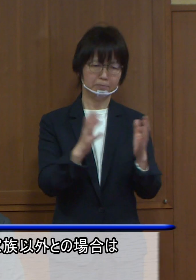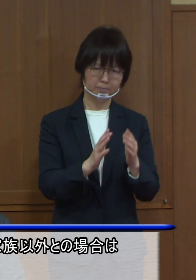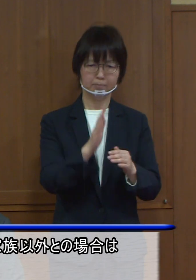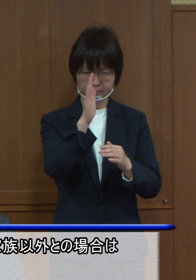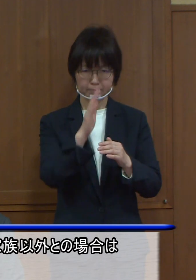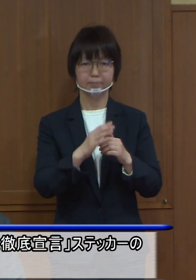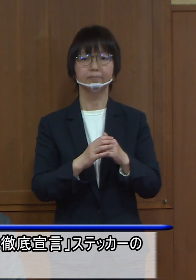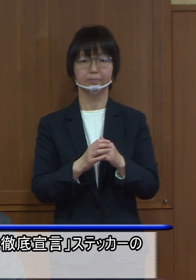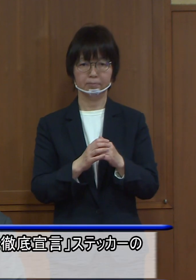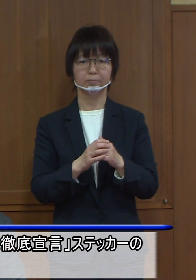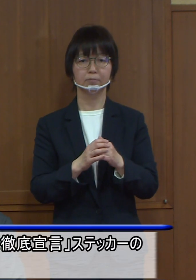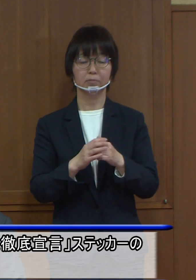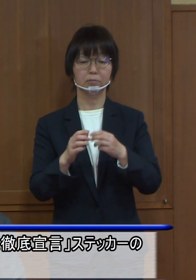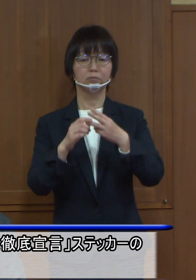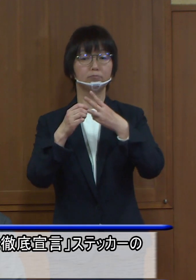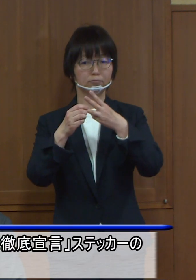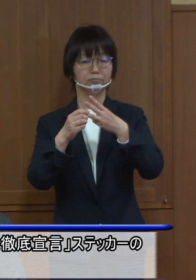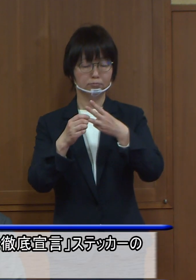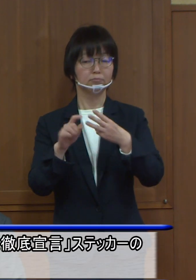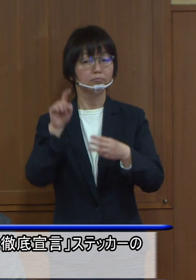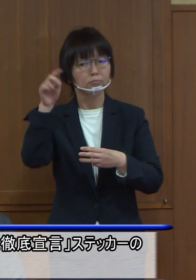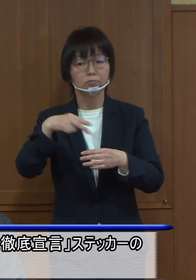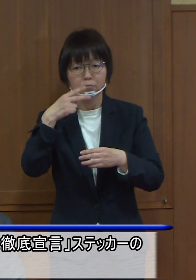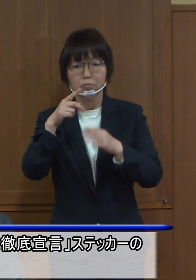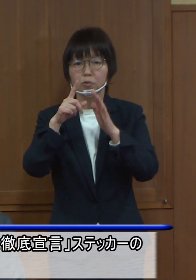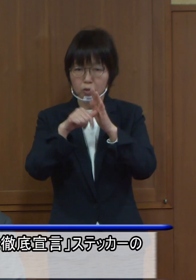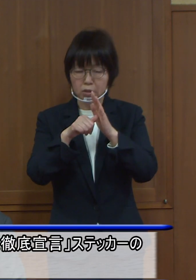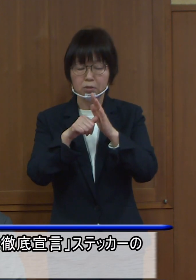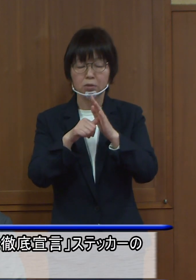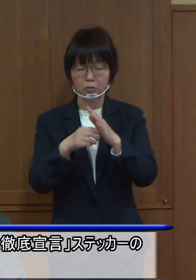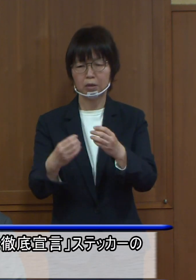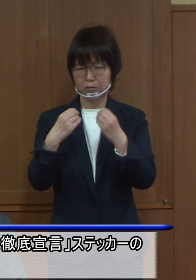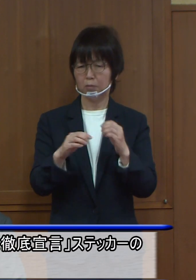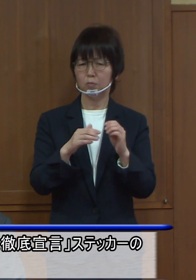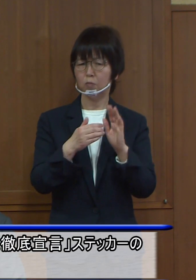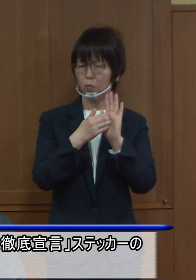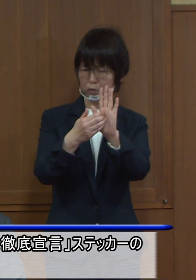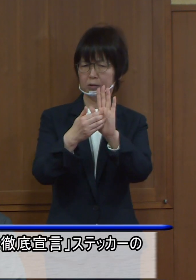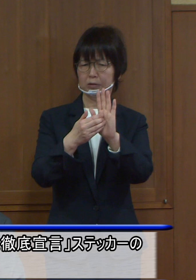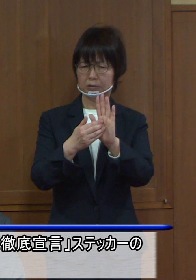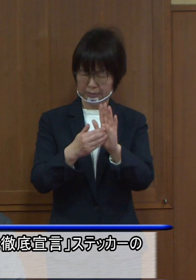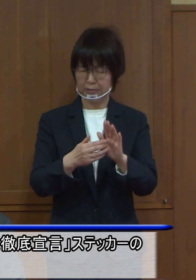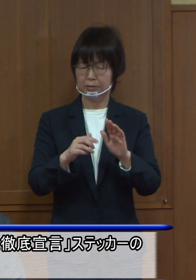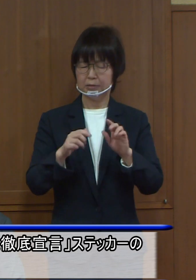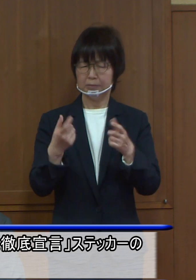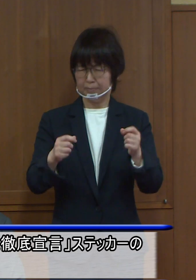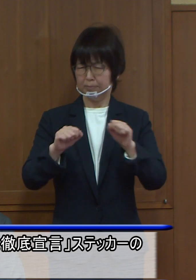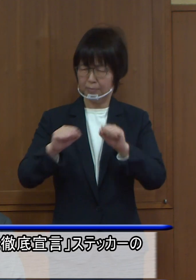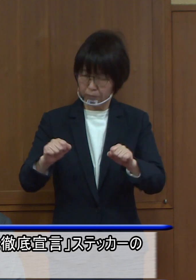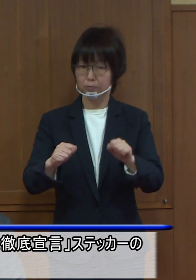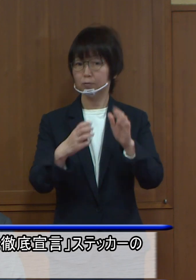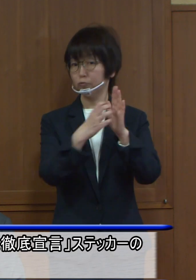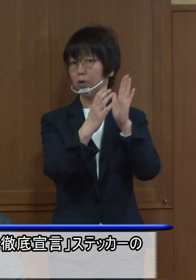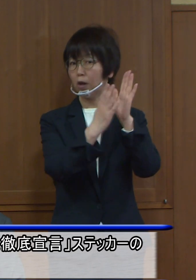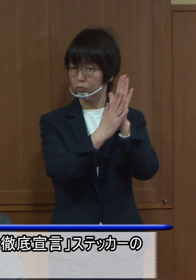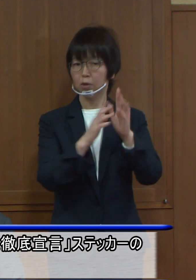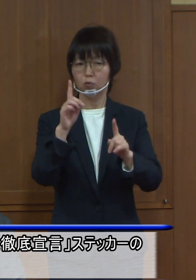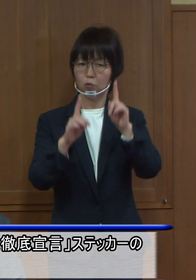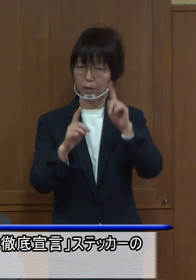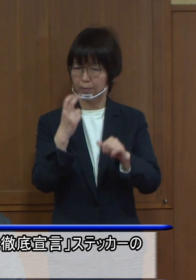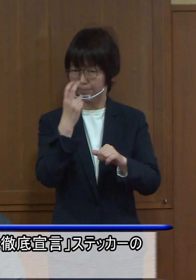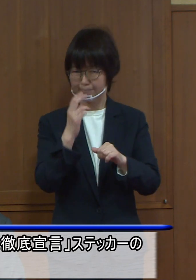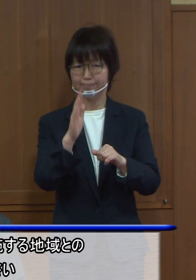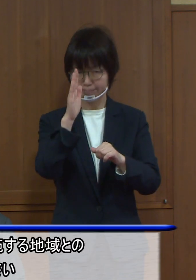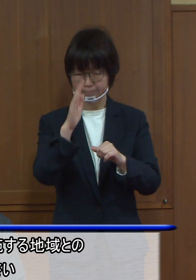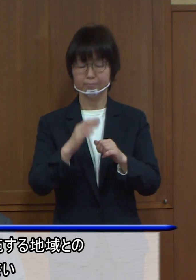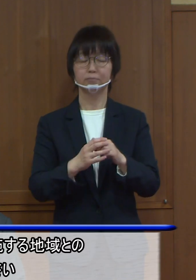いします。店舗を利用するときには感染防止徹底宣言ステッカーの有無を確認して